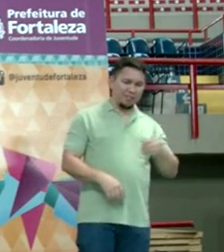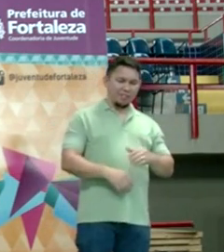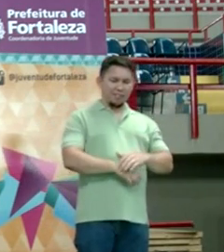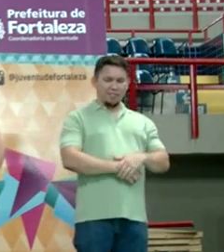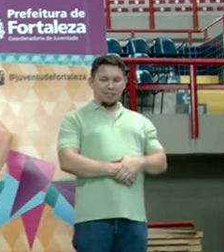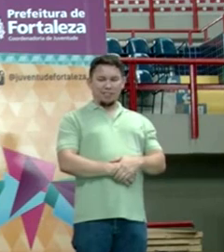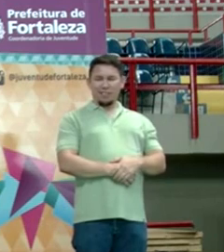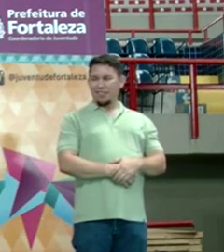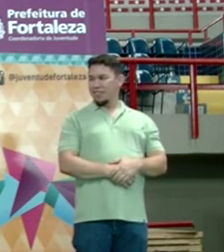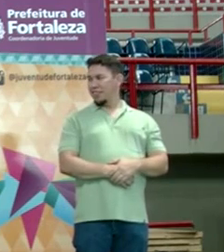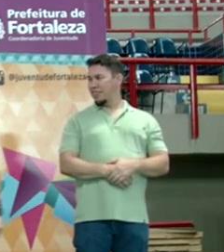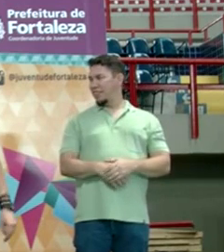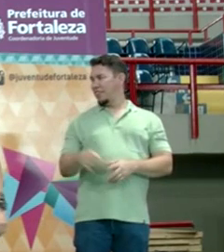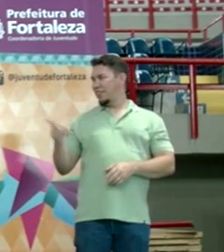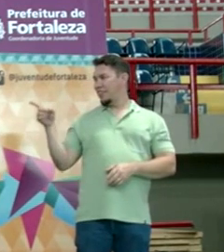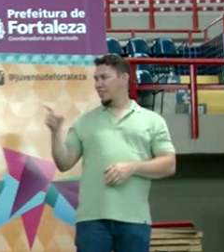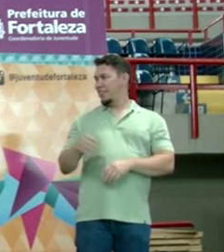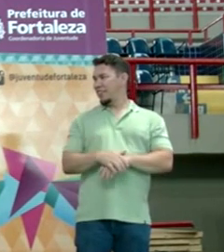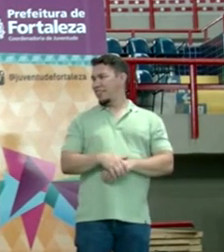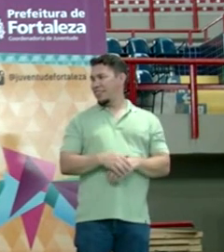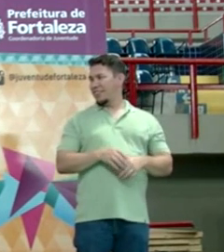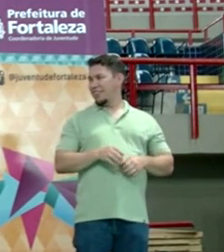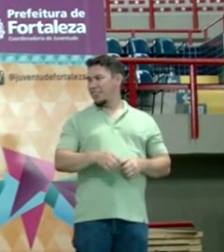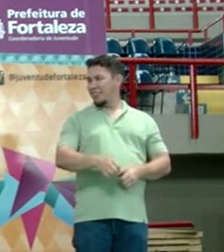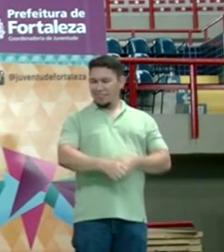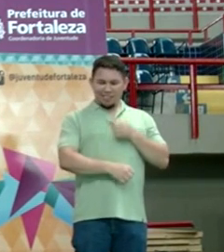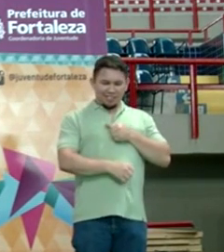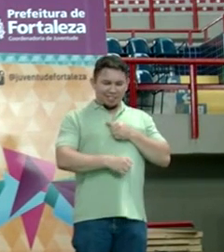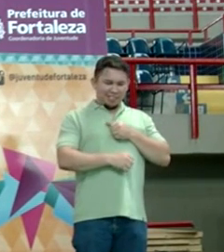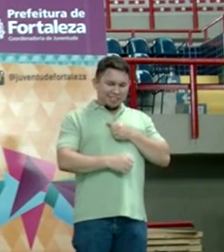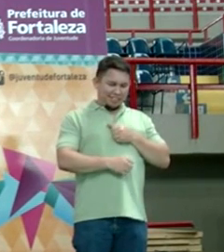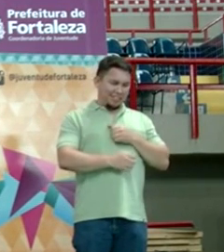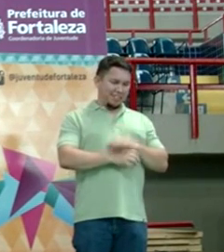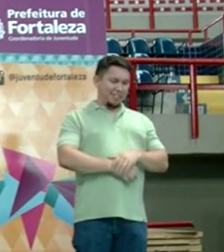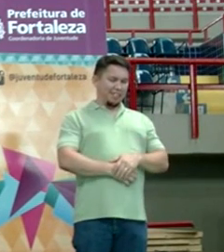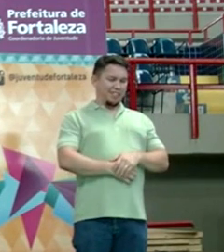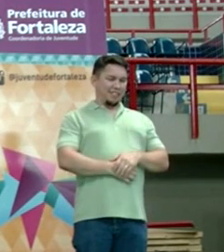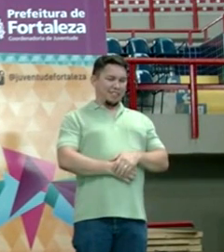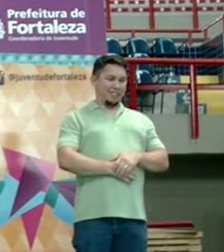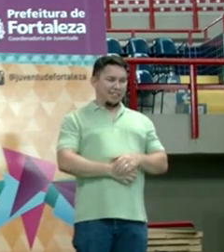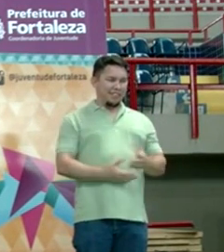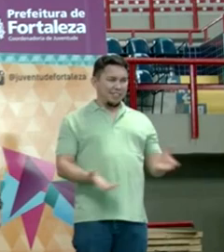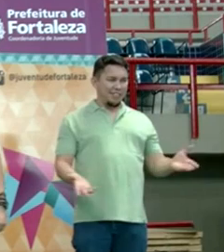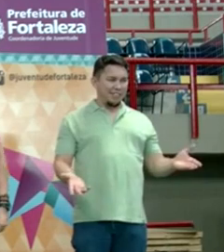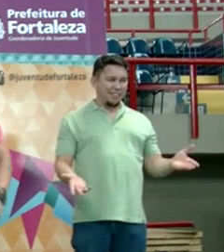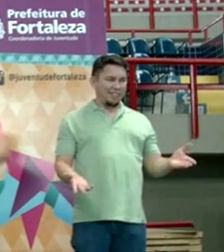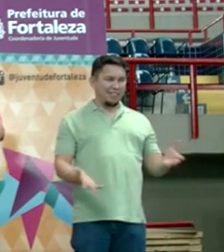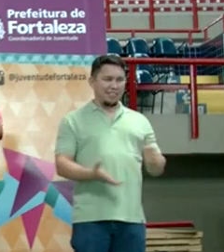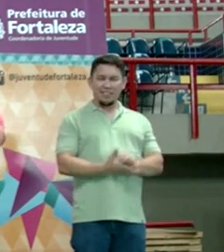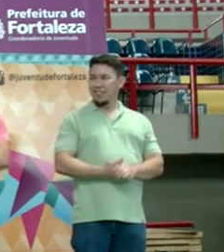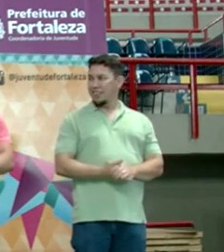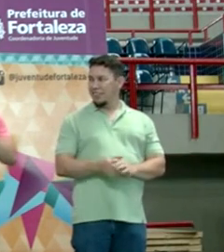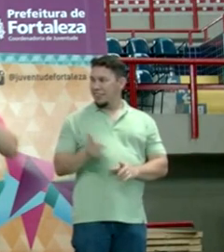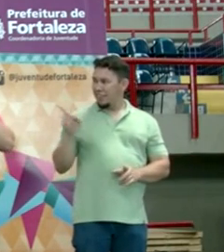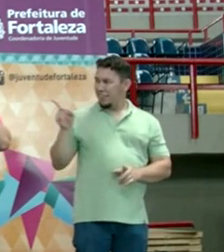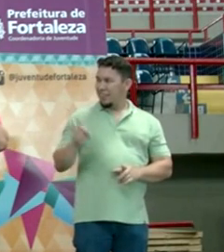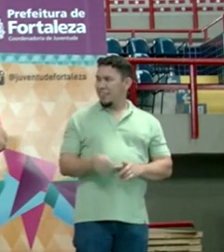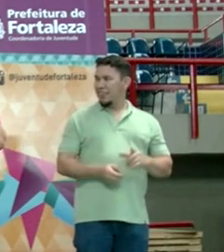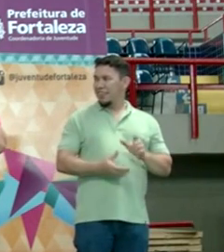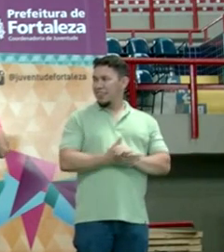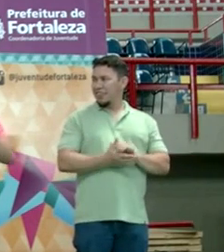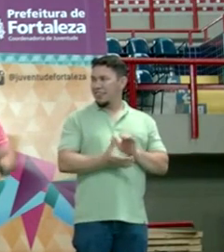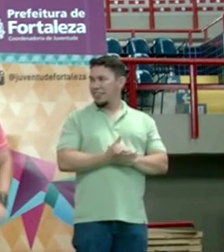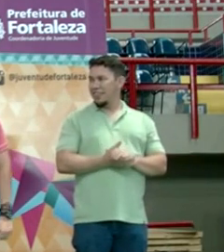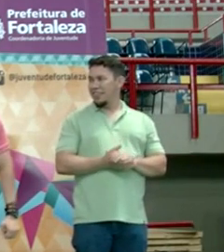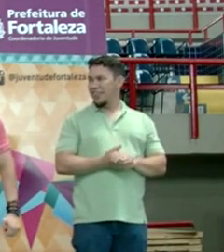normando, todo de gravata, não sei o que, estrangulando o rapaz, tá certo? Beleza, ele que adora gravata, você